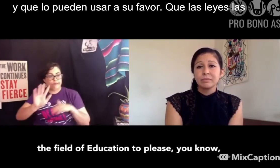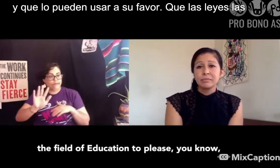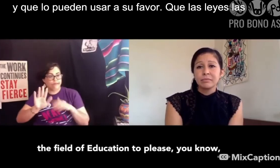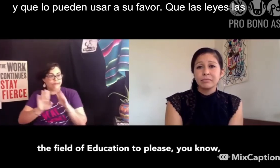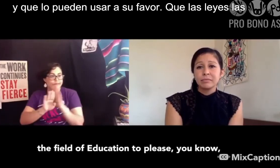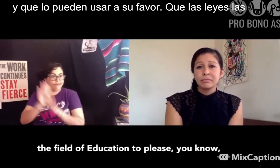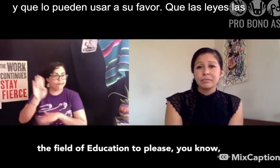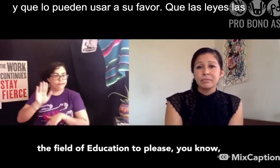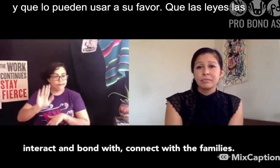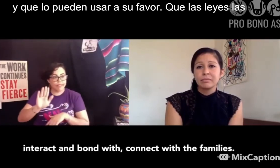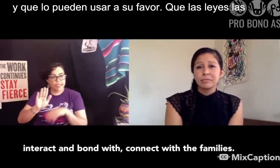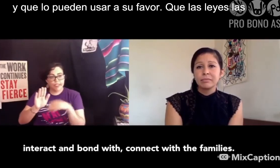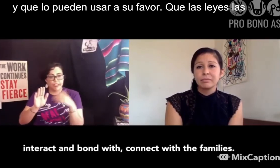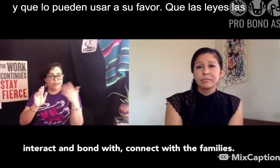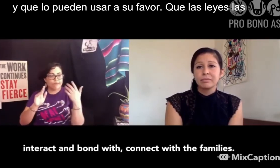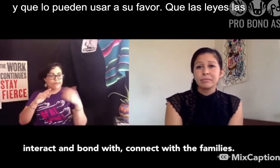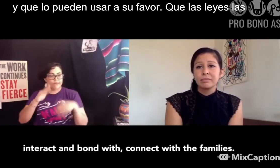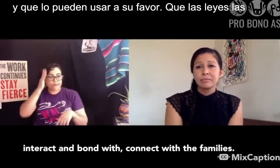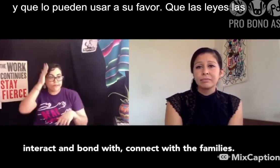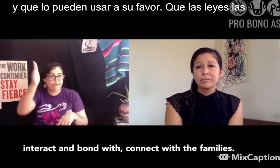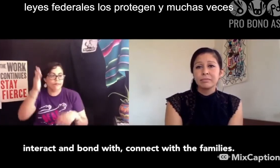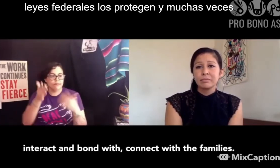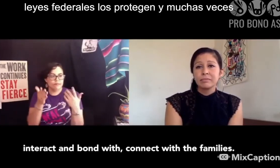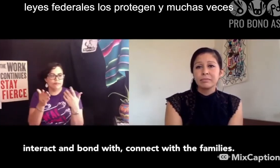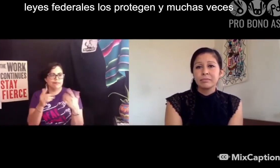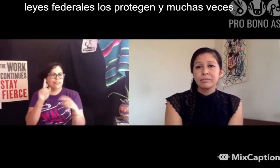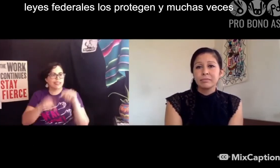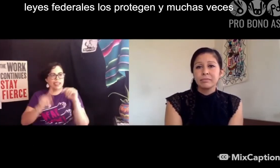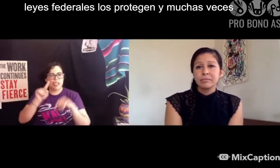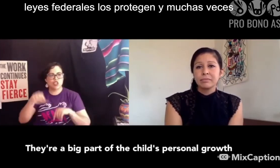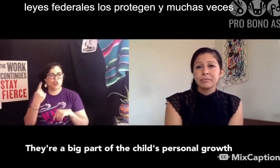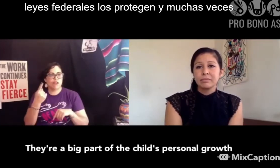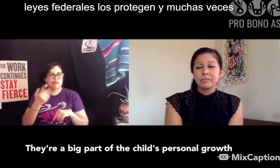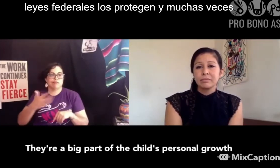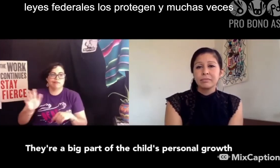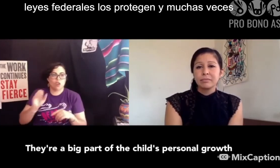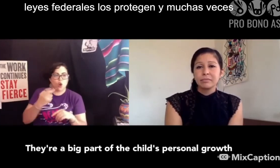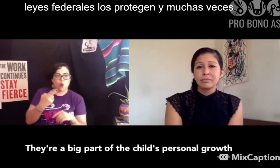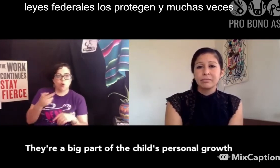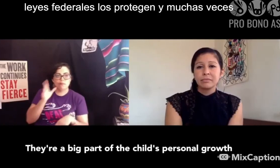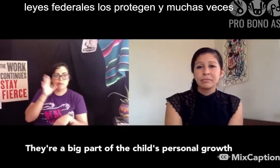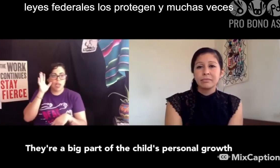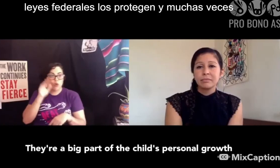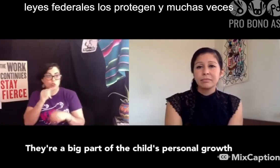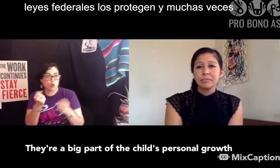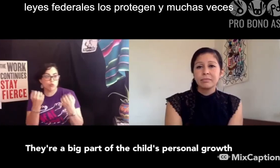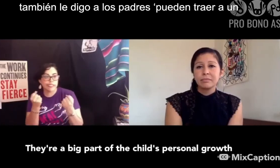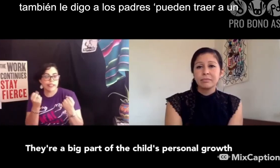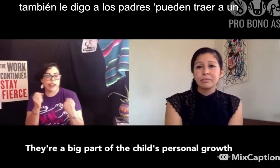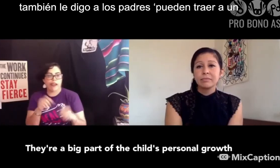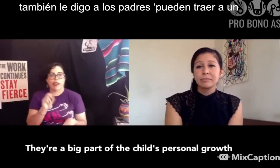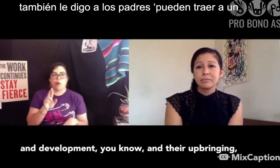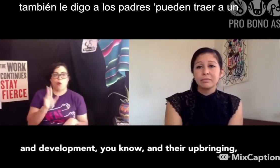lo pueden usar a su favor, que las leyes federales los protegen. Y muchas